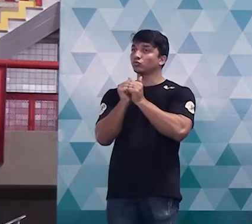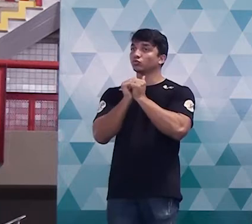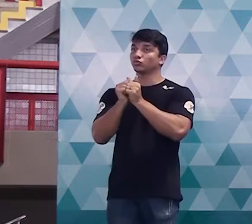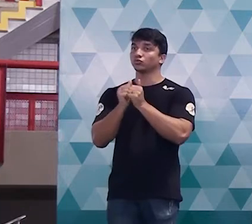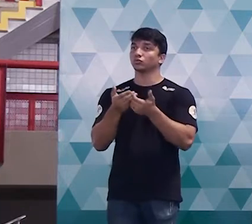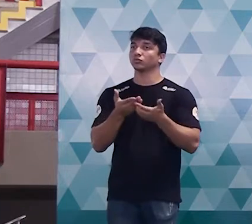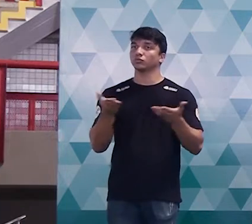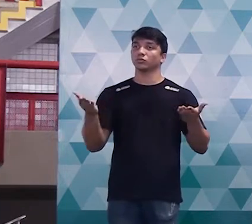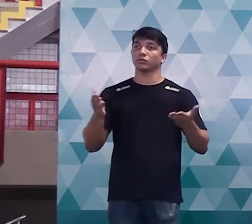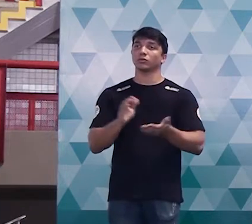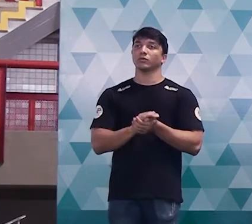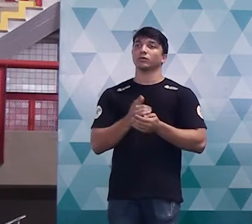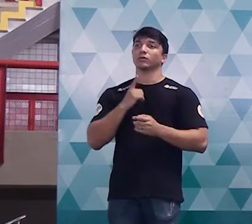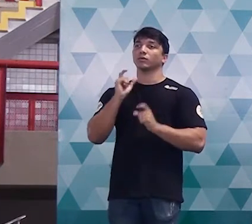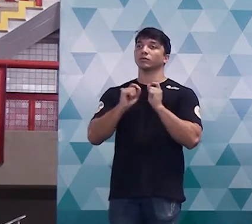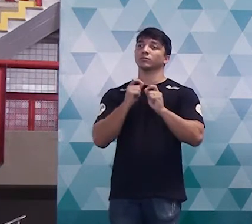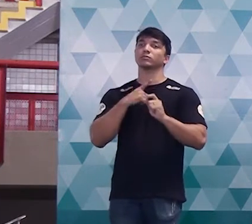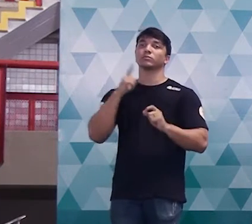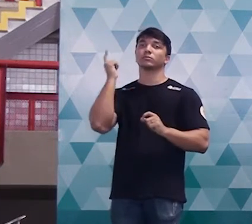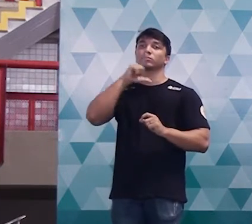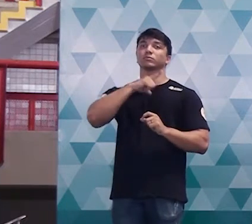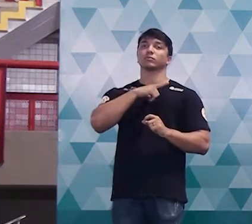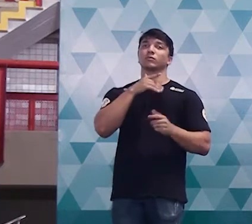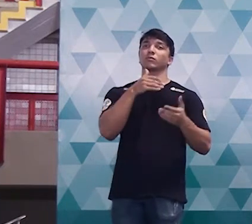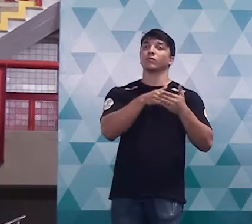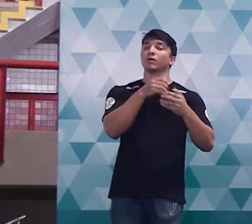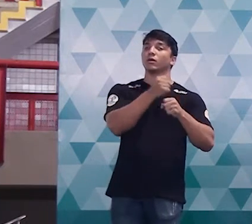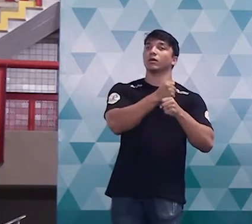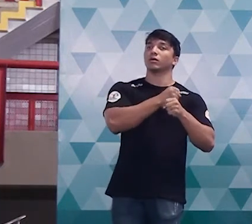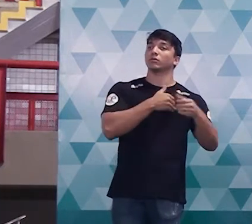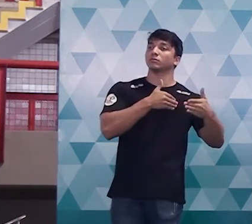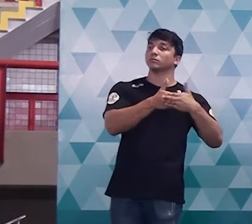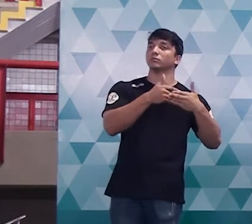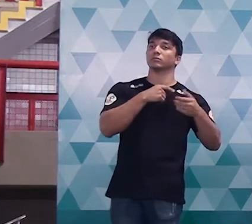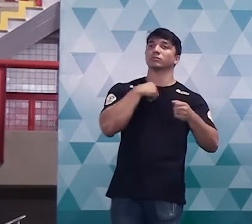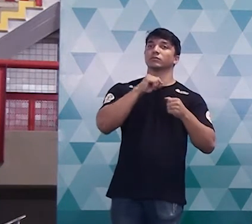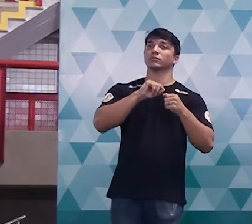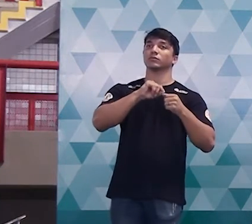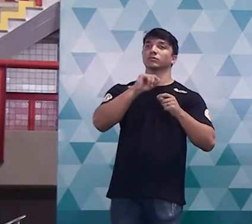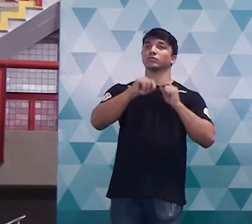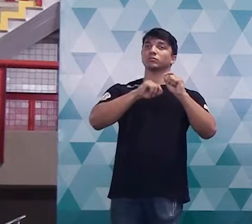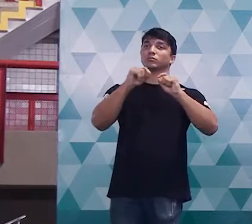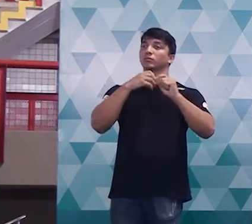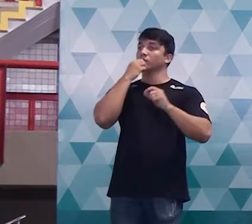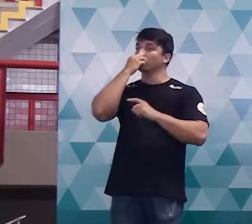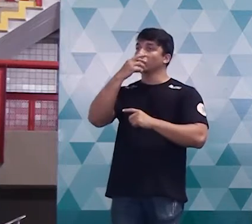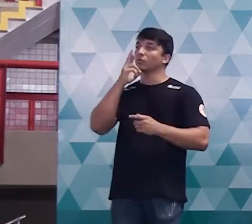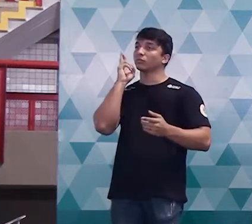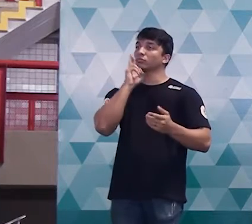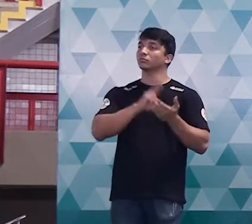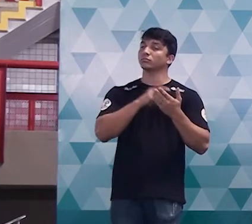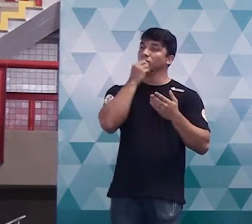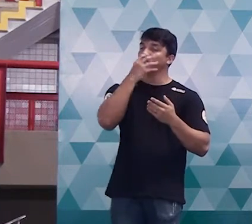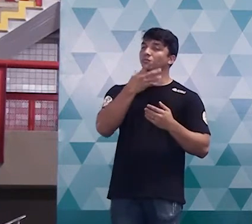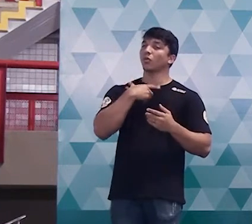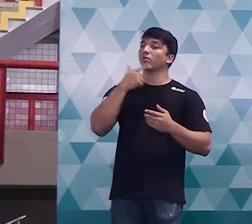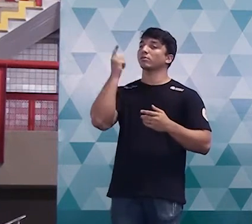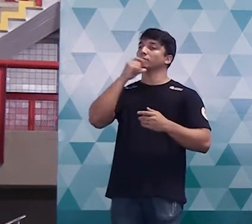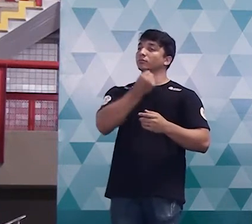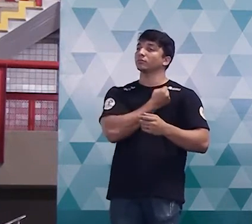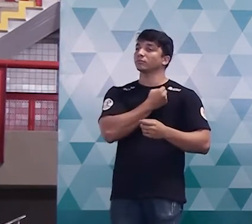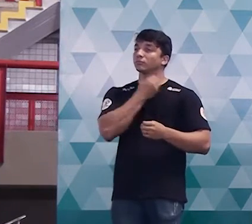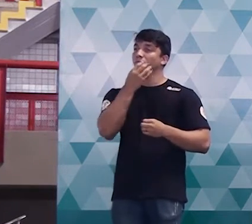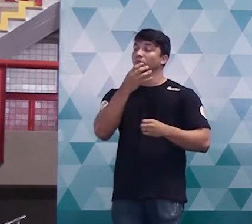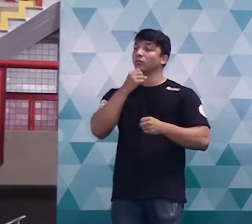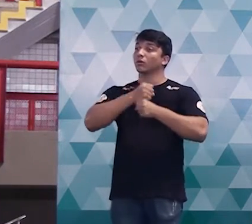com vocês, né, para quando for no final do ano ali a gente fazer um bom resultado na prova e quando for no